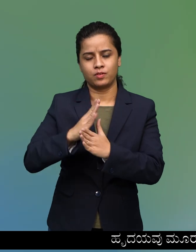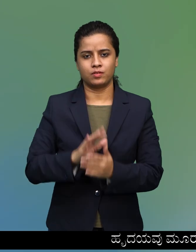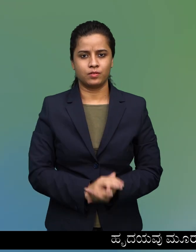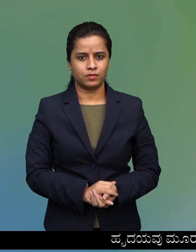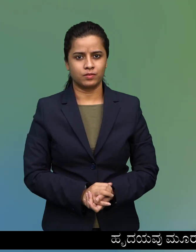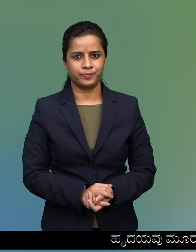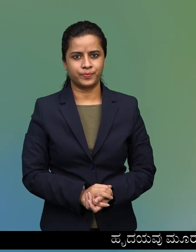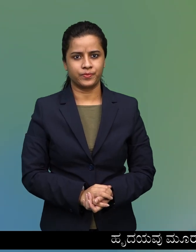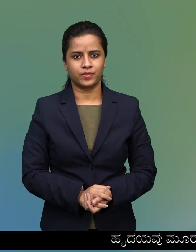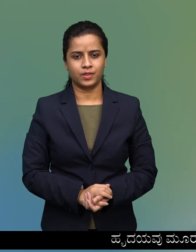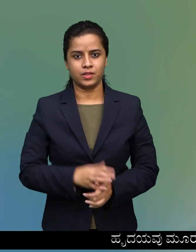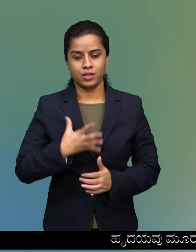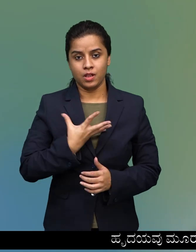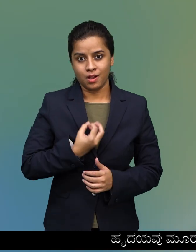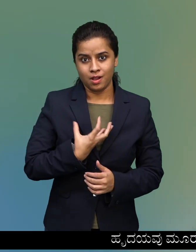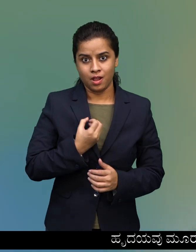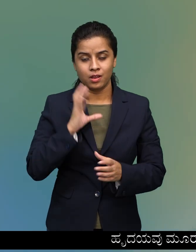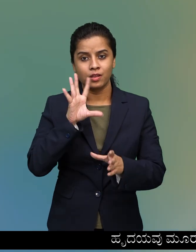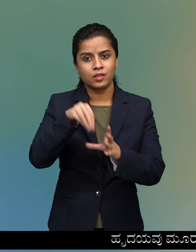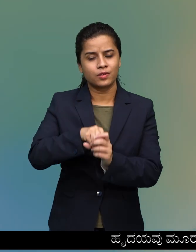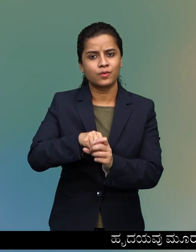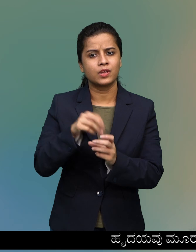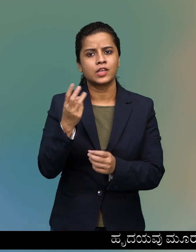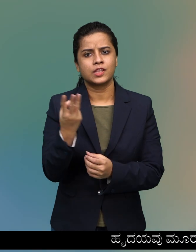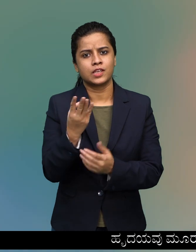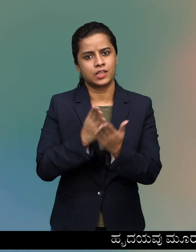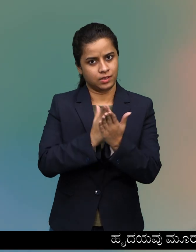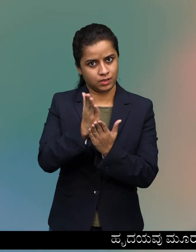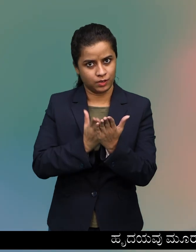ಹೃದಯವು 3 ವಿವಿಧ ಕವಾಟಗಳನ್ನು ಹೊಂದಿರುತ್ತದೆ.